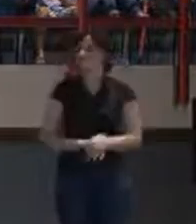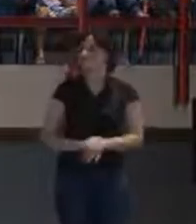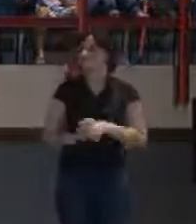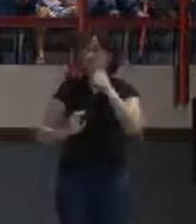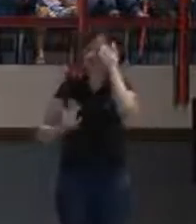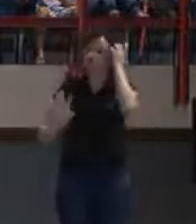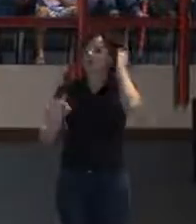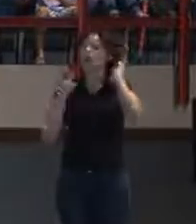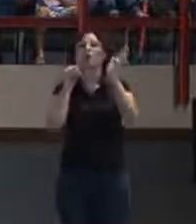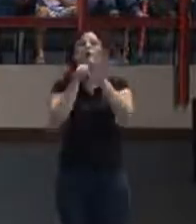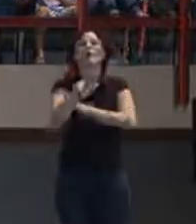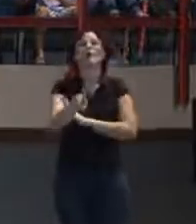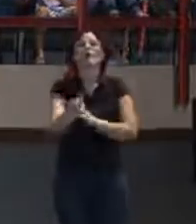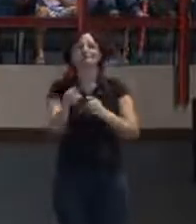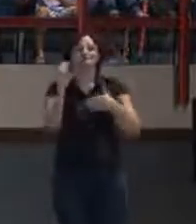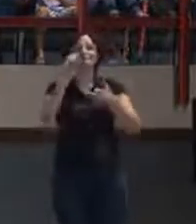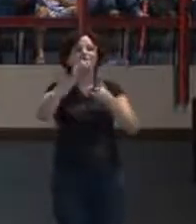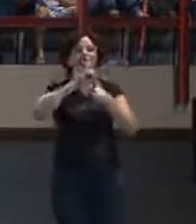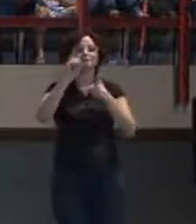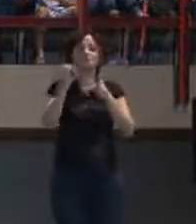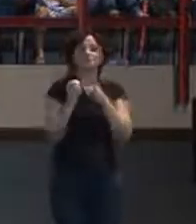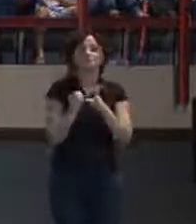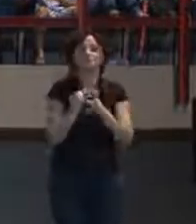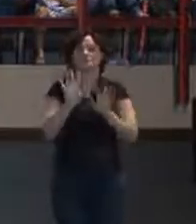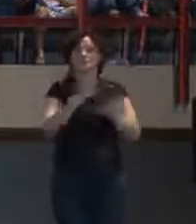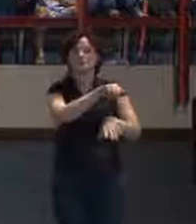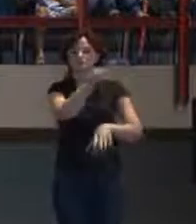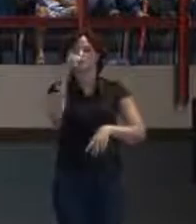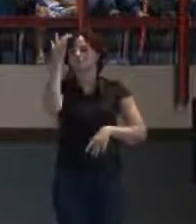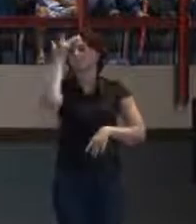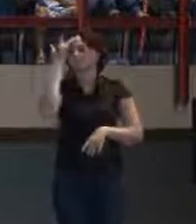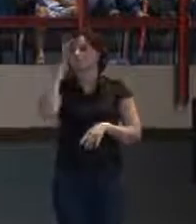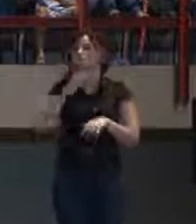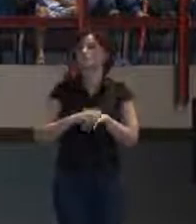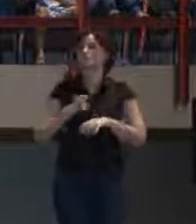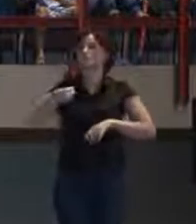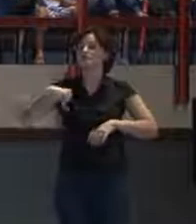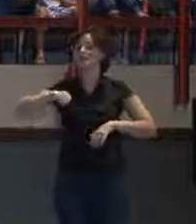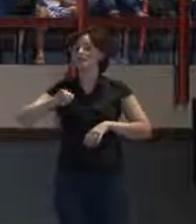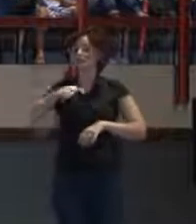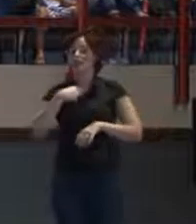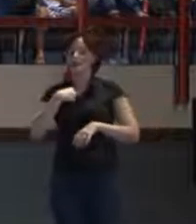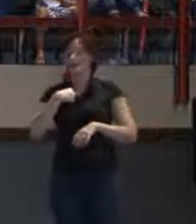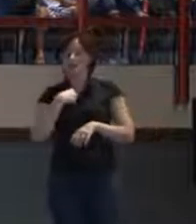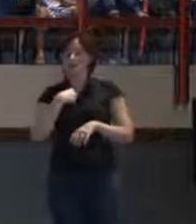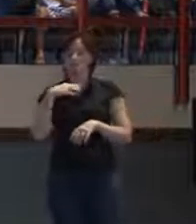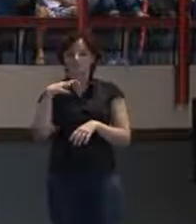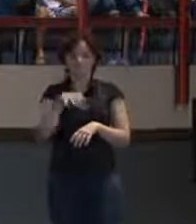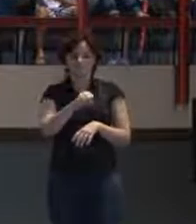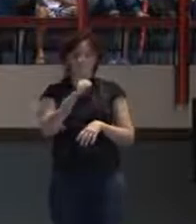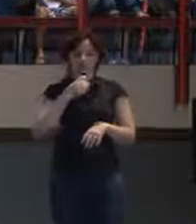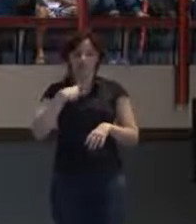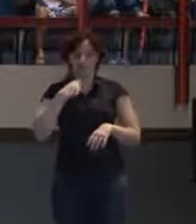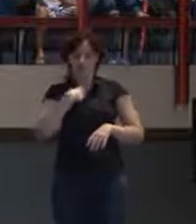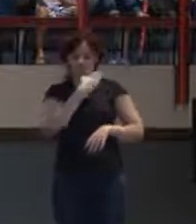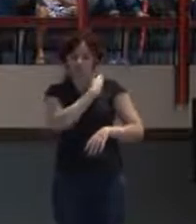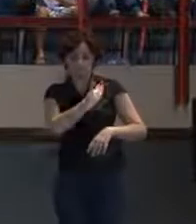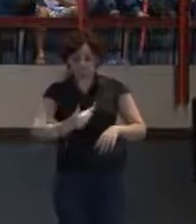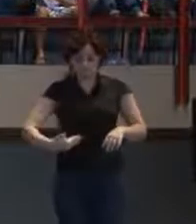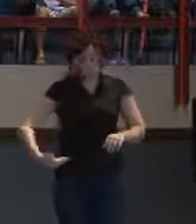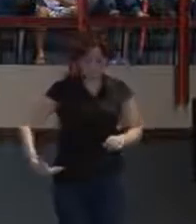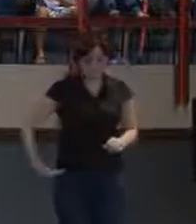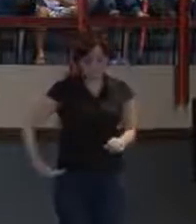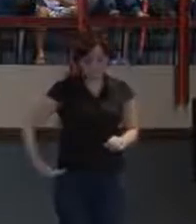Enem. Se eu pego uma coisa que é minha, hoje, eu, Estado, pego uma coisa